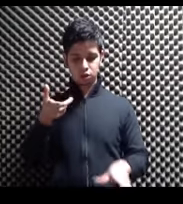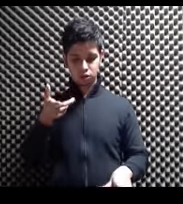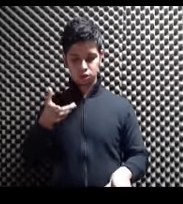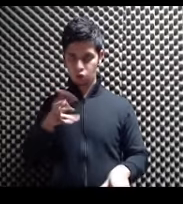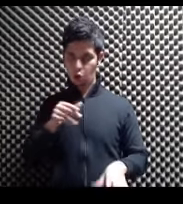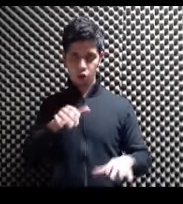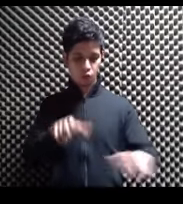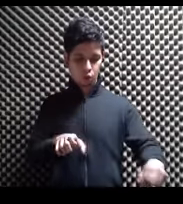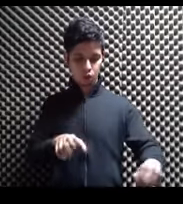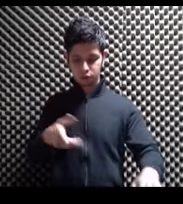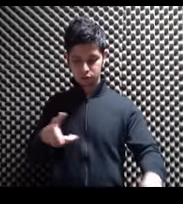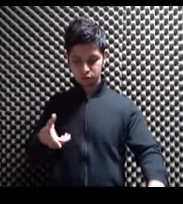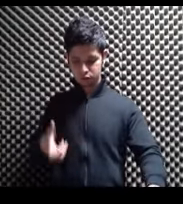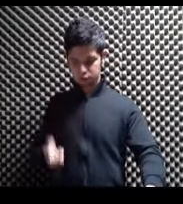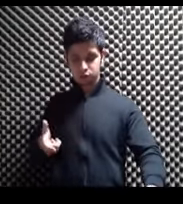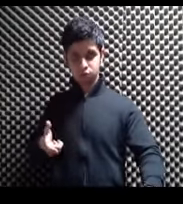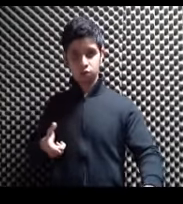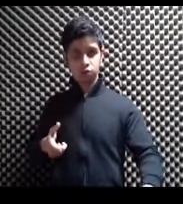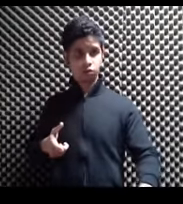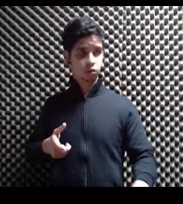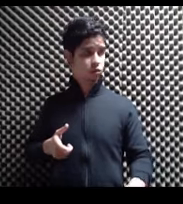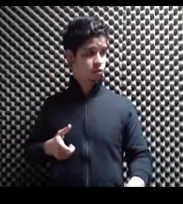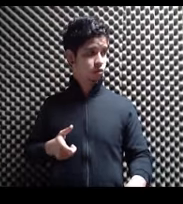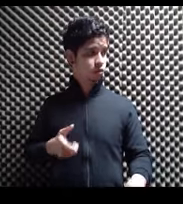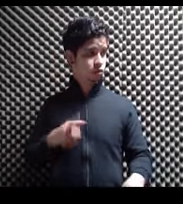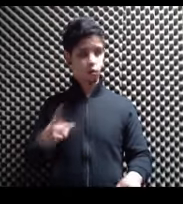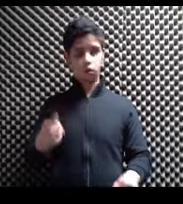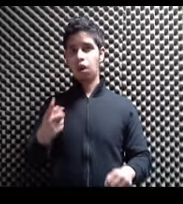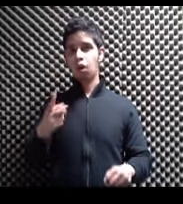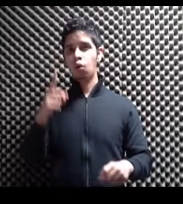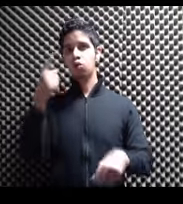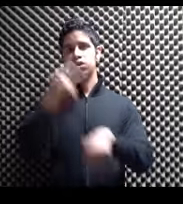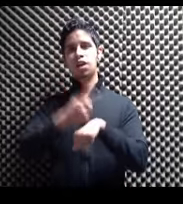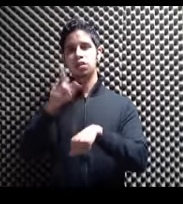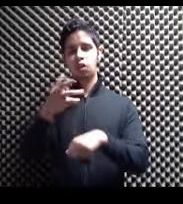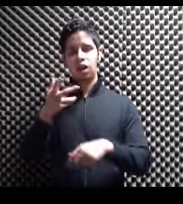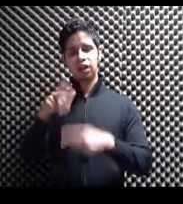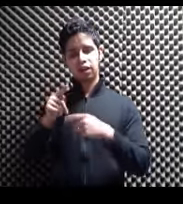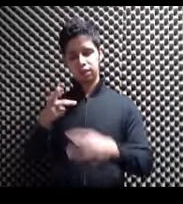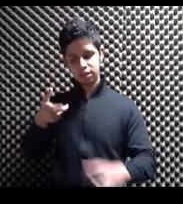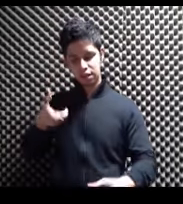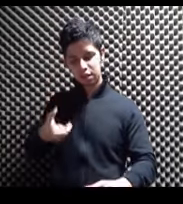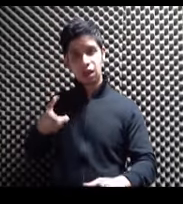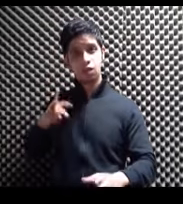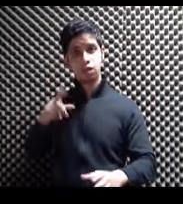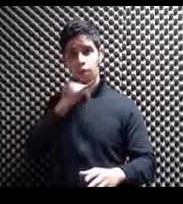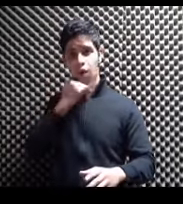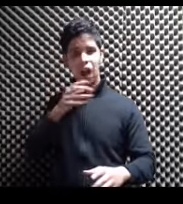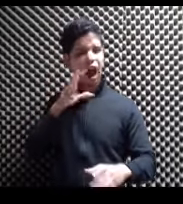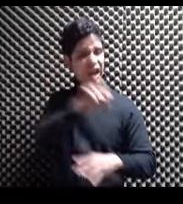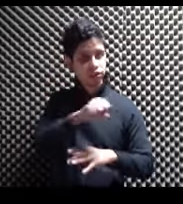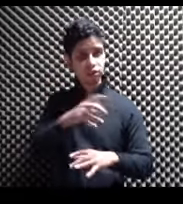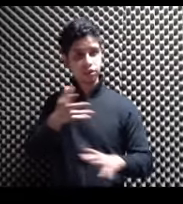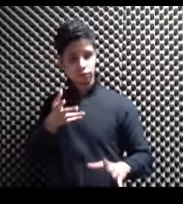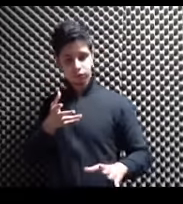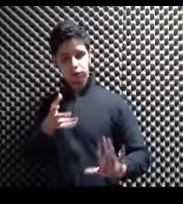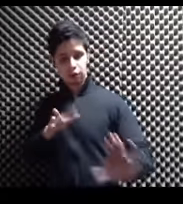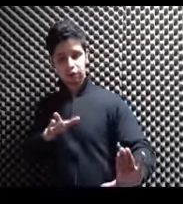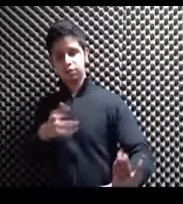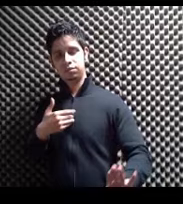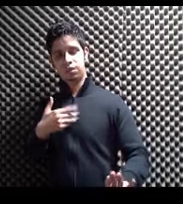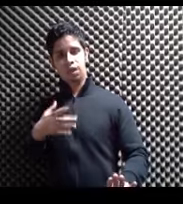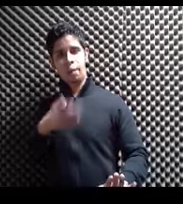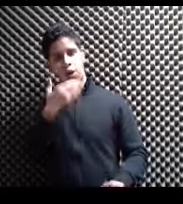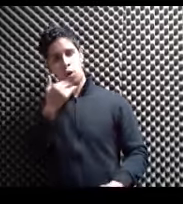tiró a morder. Yo dije, ya este está bien. Ya no te mejor. Ya hay que amarrarlo. ¿Qué más tienes ahí? Cuéntame. Estos